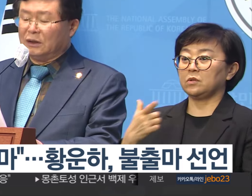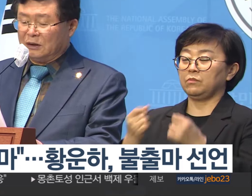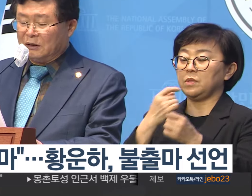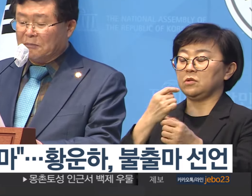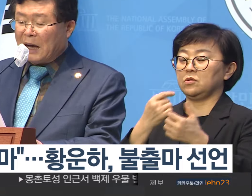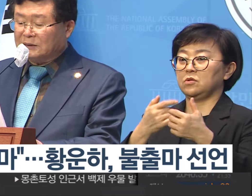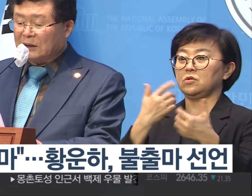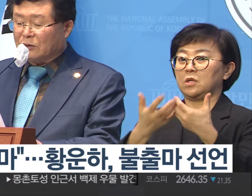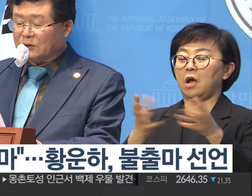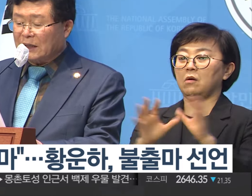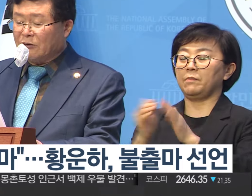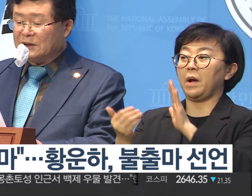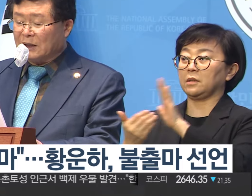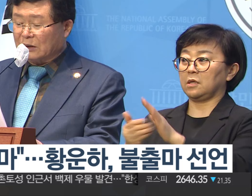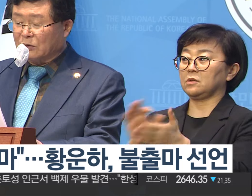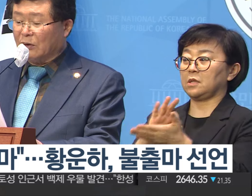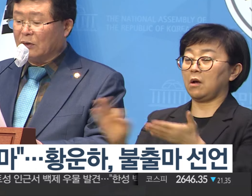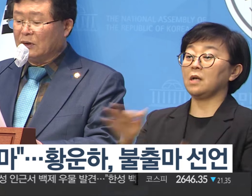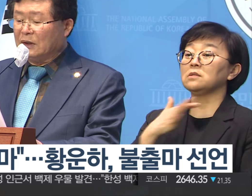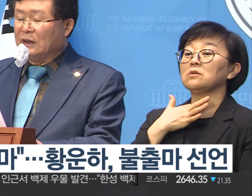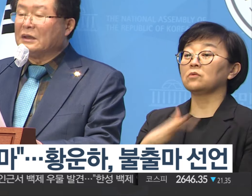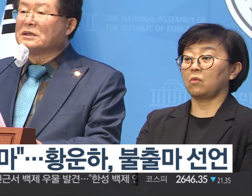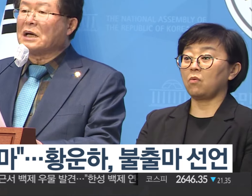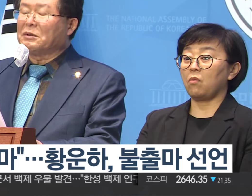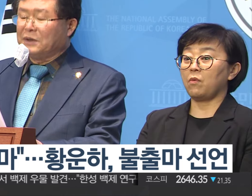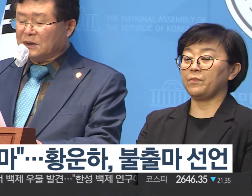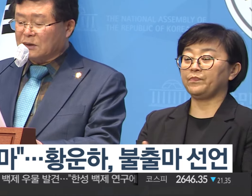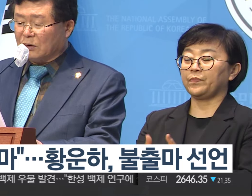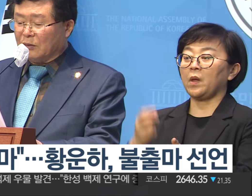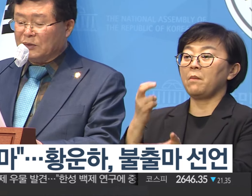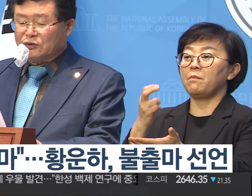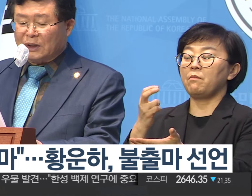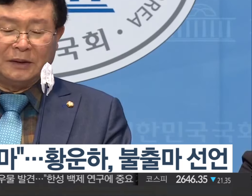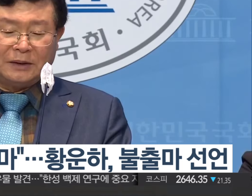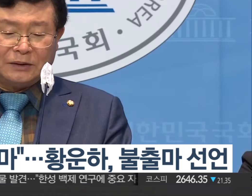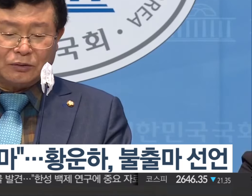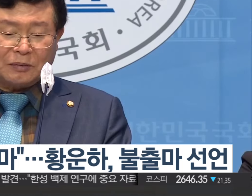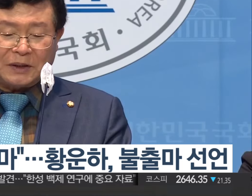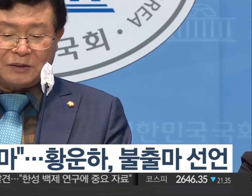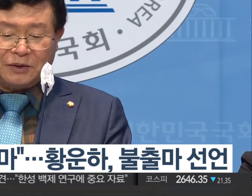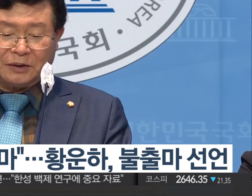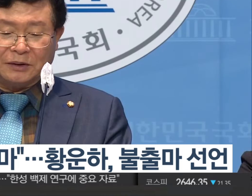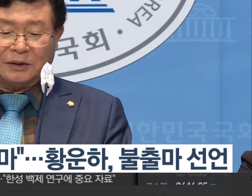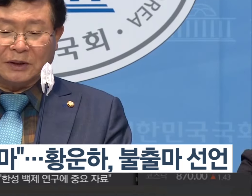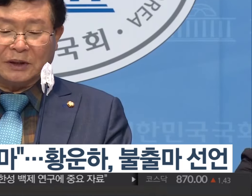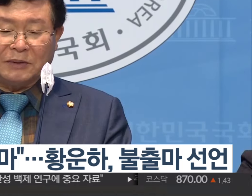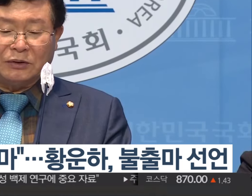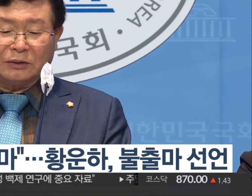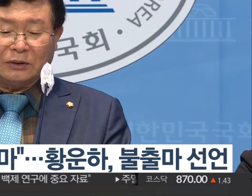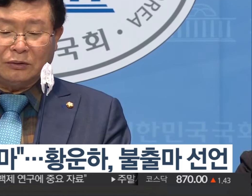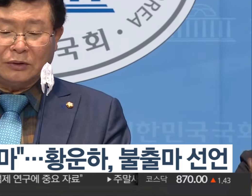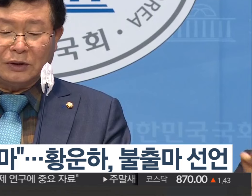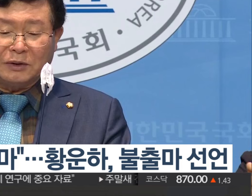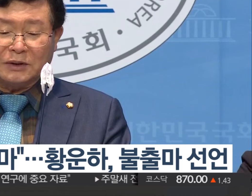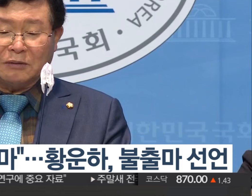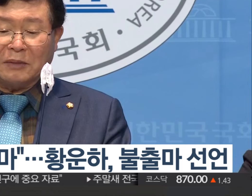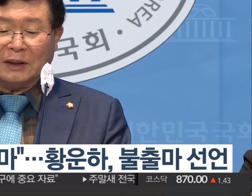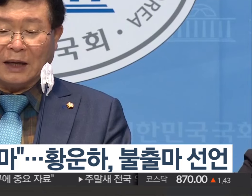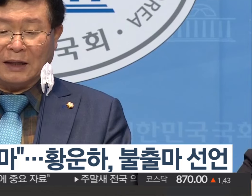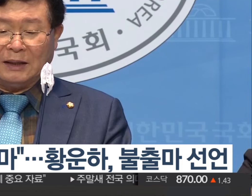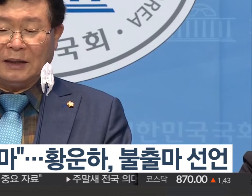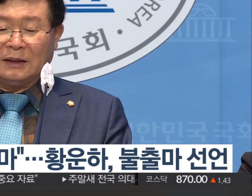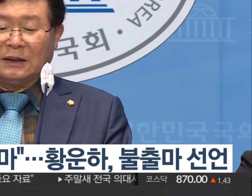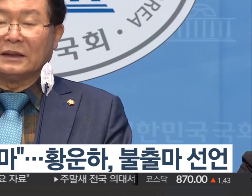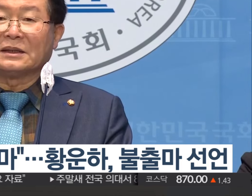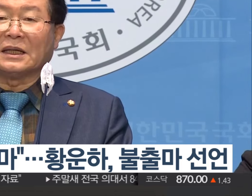라디오에 출연해 출마를 한다면서도 무소속으로 출마할지 새로운 미래 등 다른 당에 입당할 여부에 대해선 주변